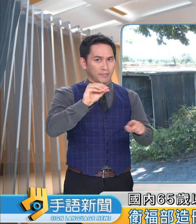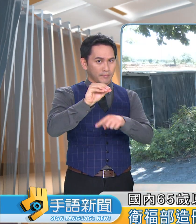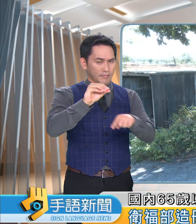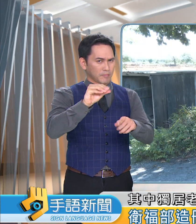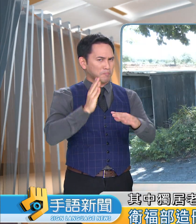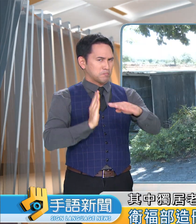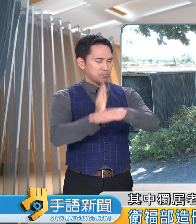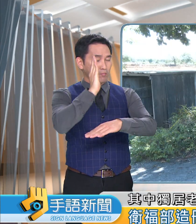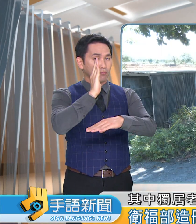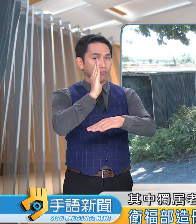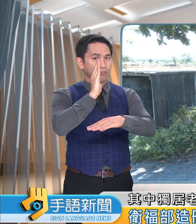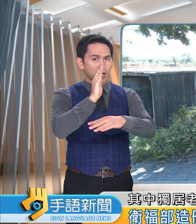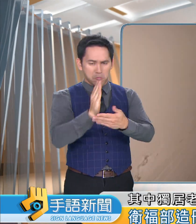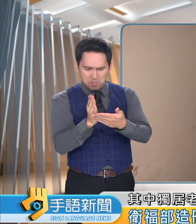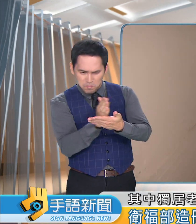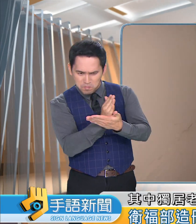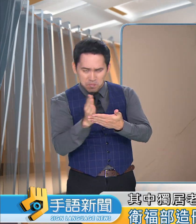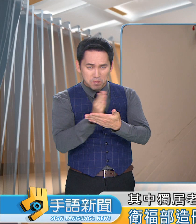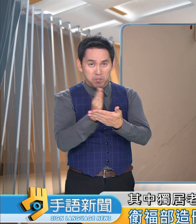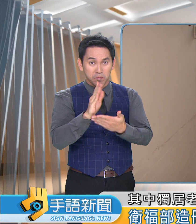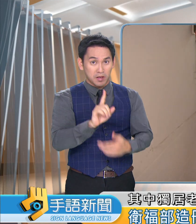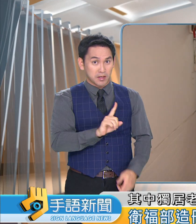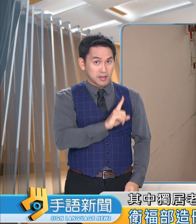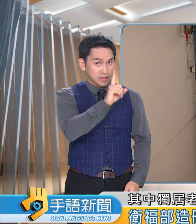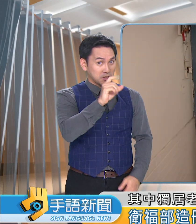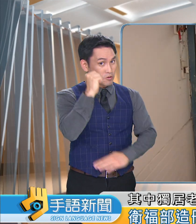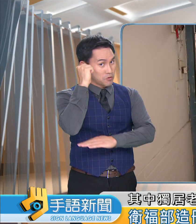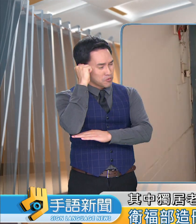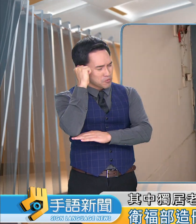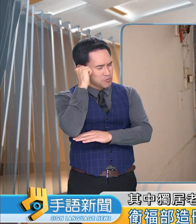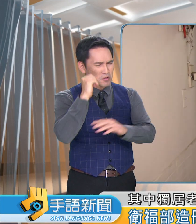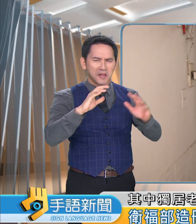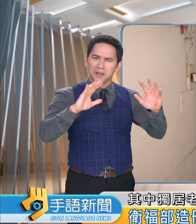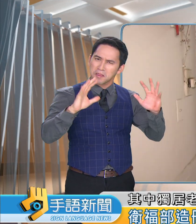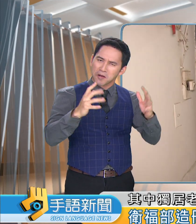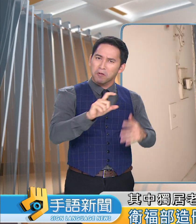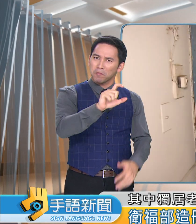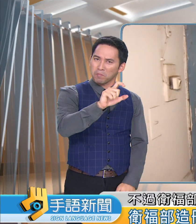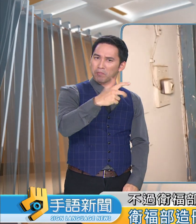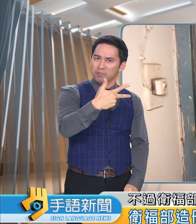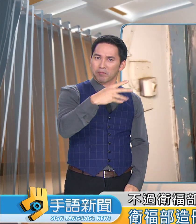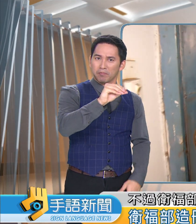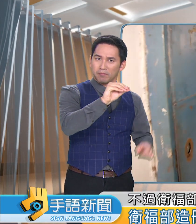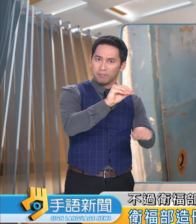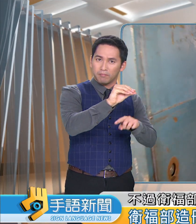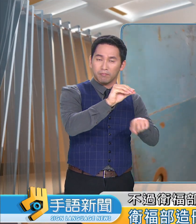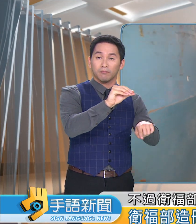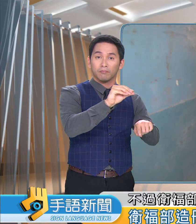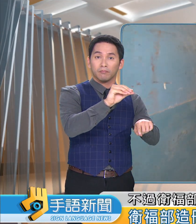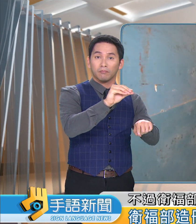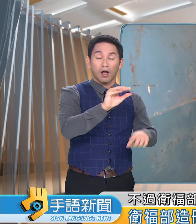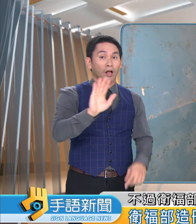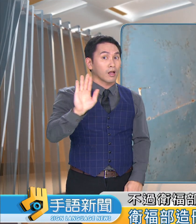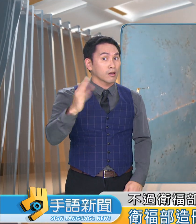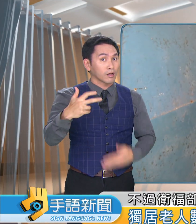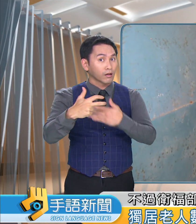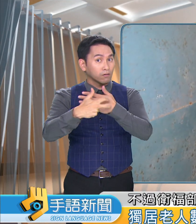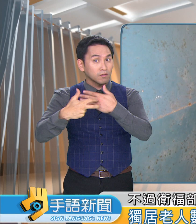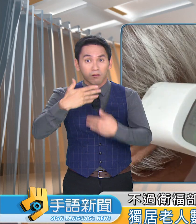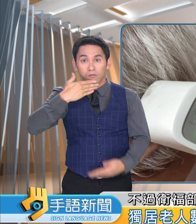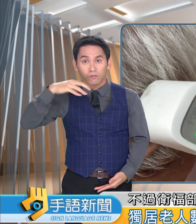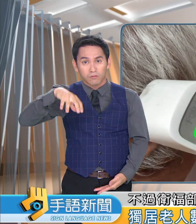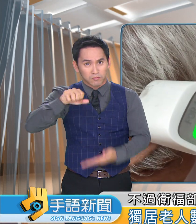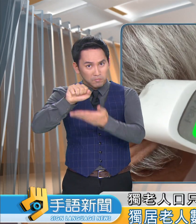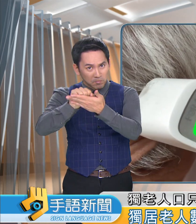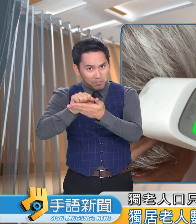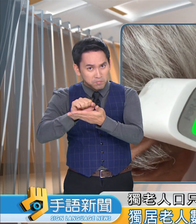人，其中独居老人推估至少有67万人。不过卫福部的调查报告却